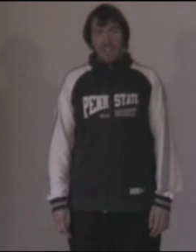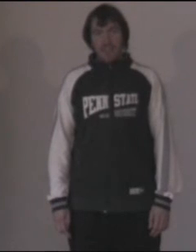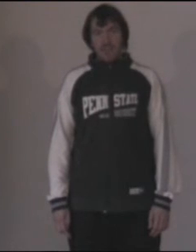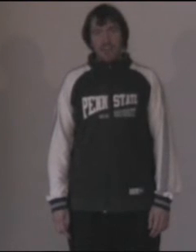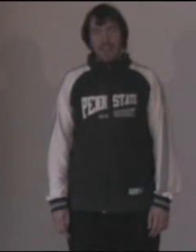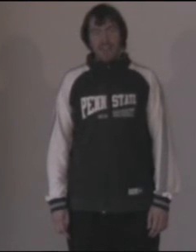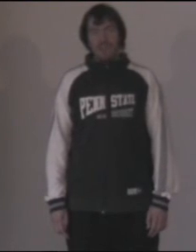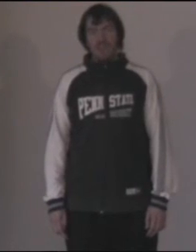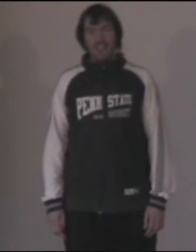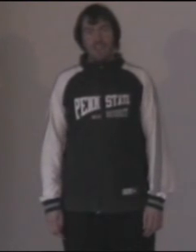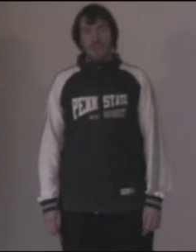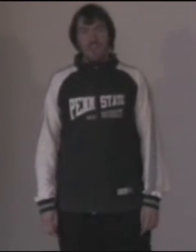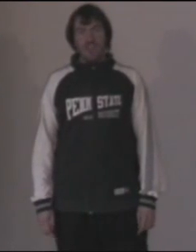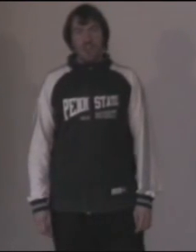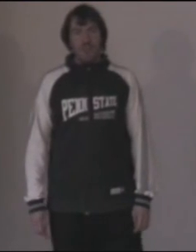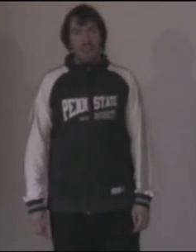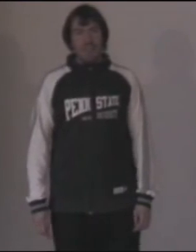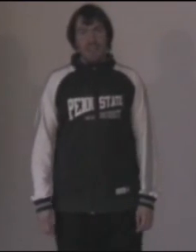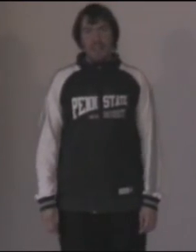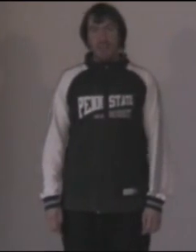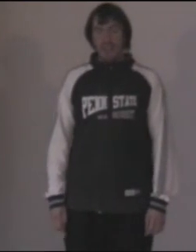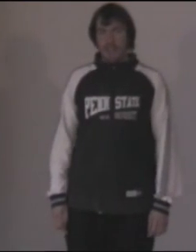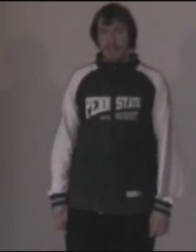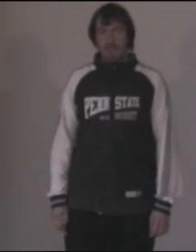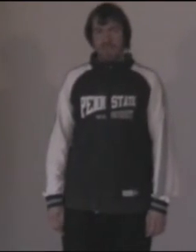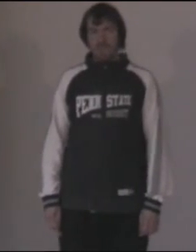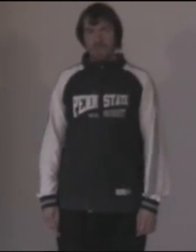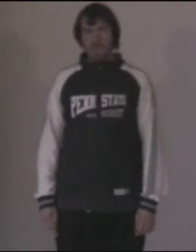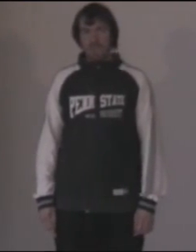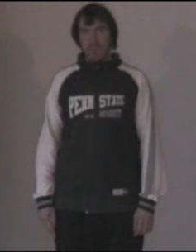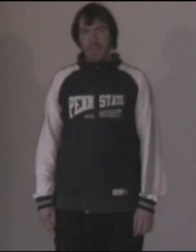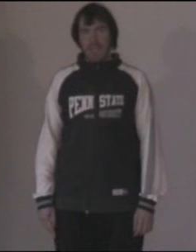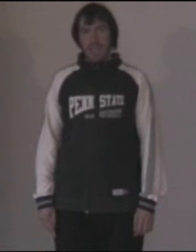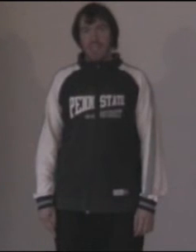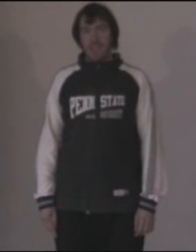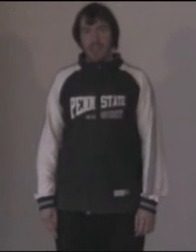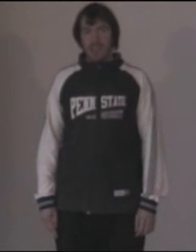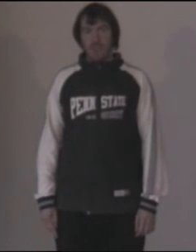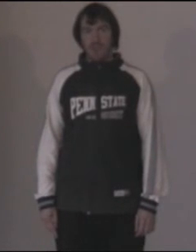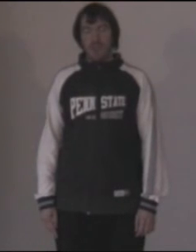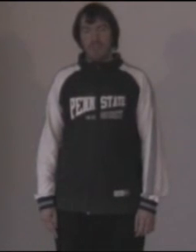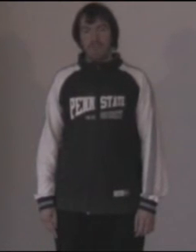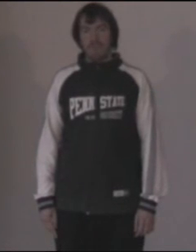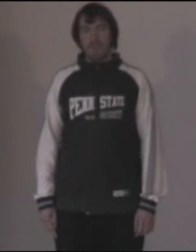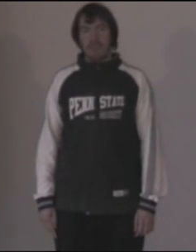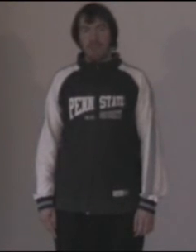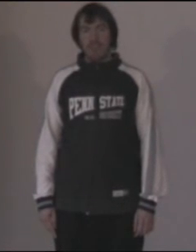Trieste, città con circa 250.000 abitanti. È diventato sobborgo di